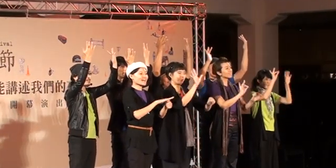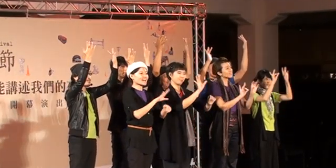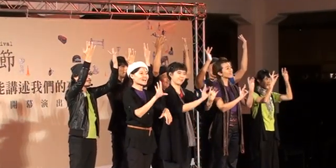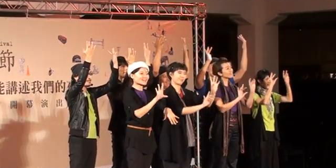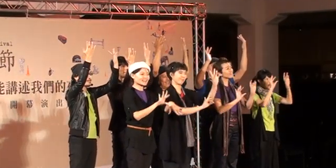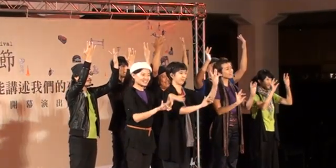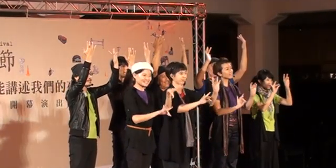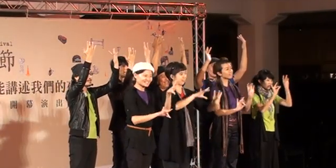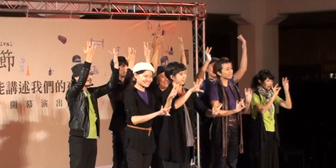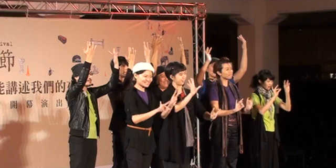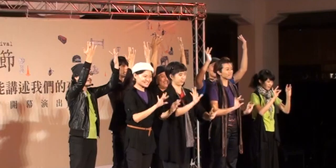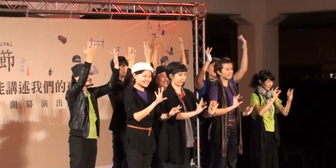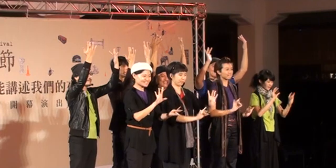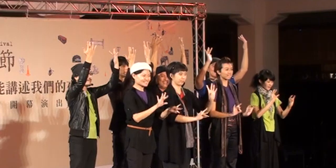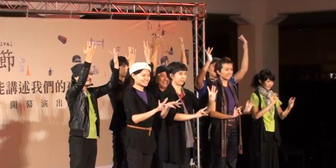液，